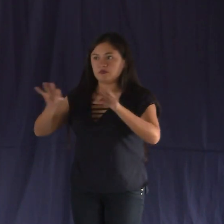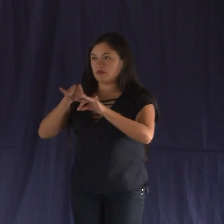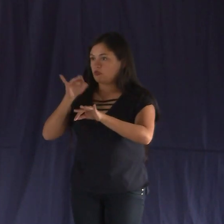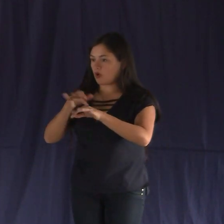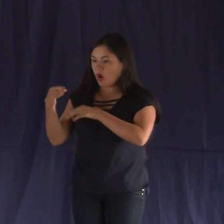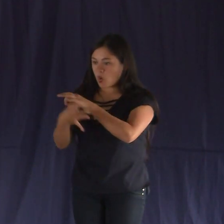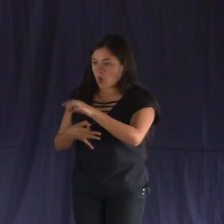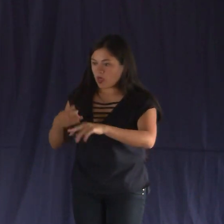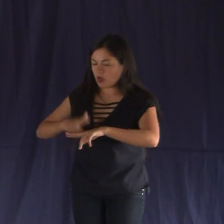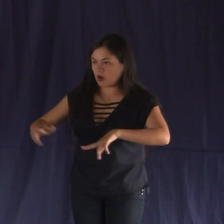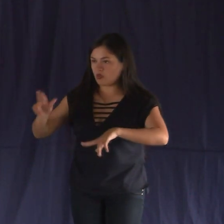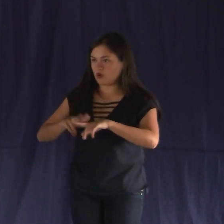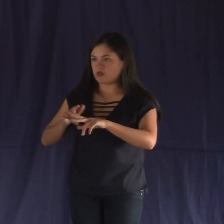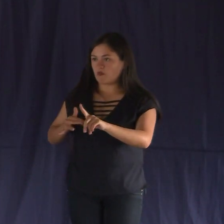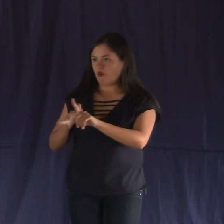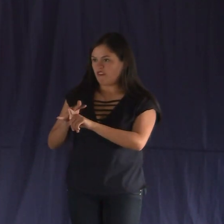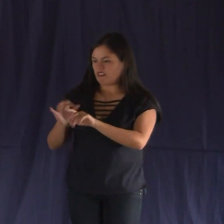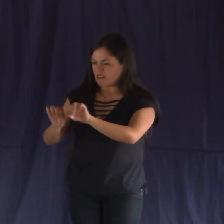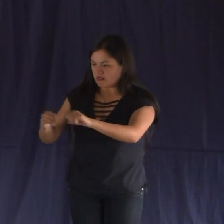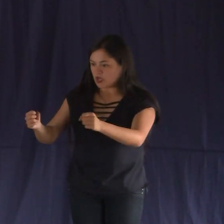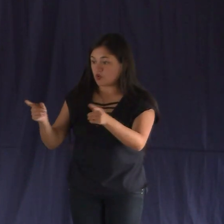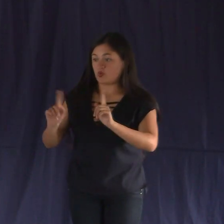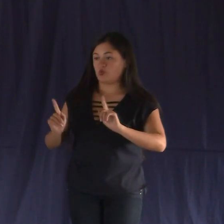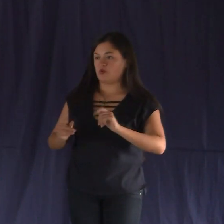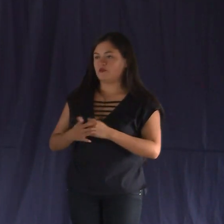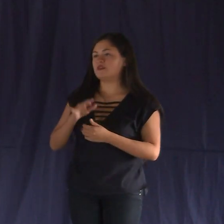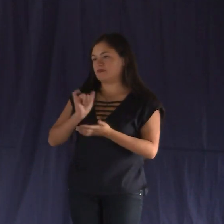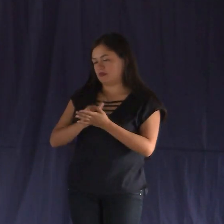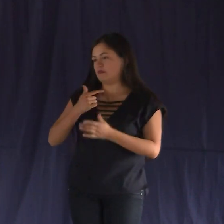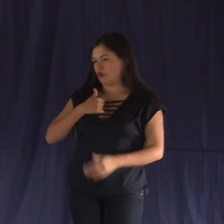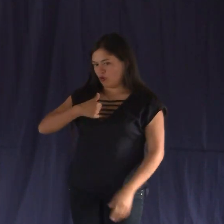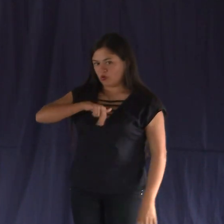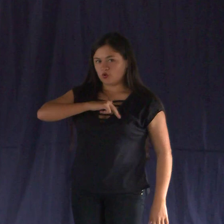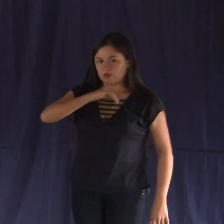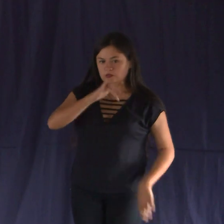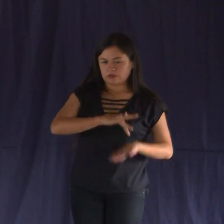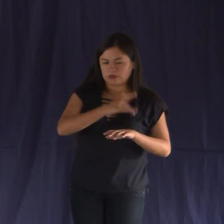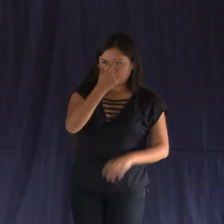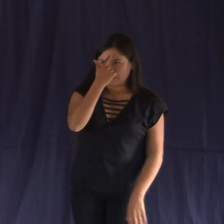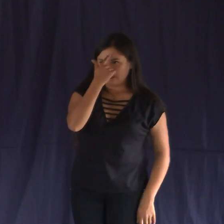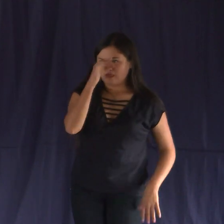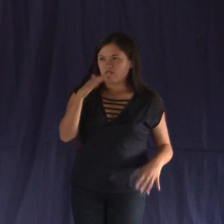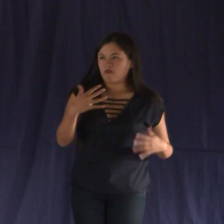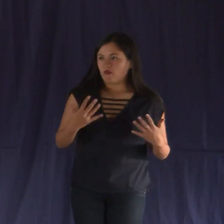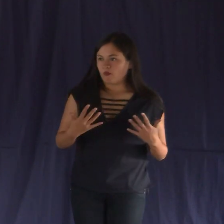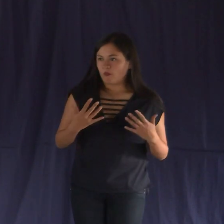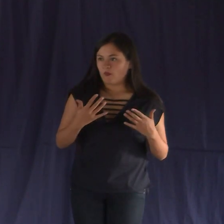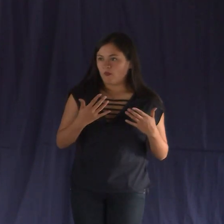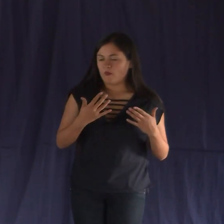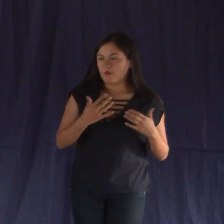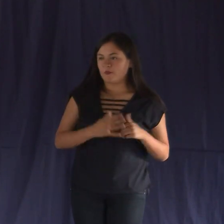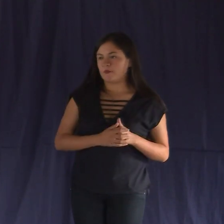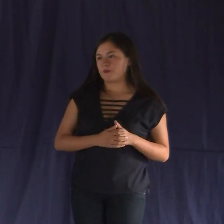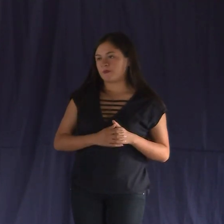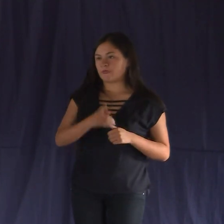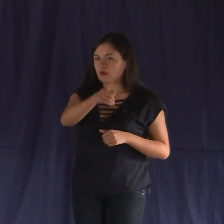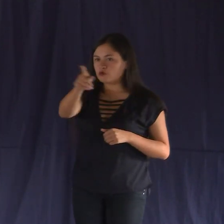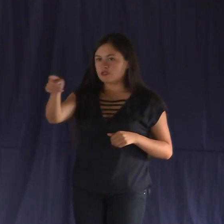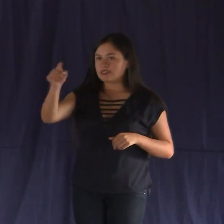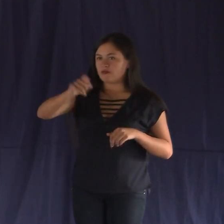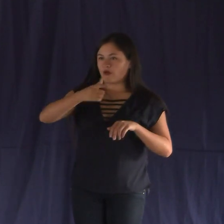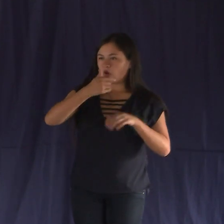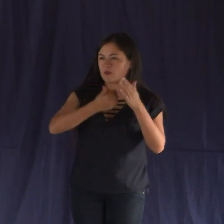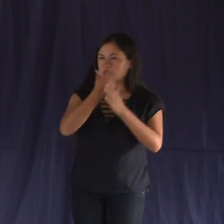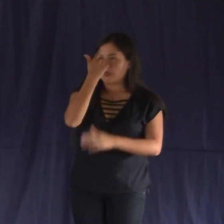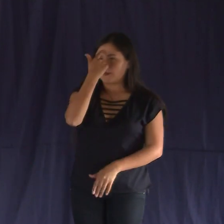daño. Entonces ahí es donde nosotros debemos pensar y empezar a